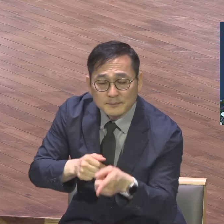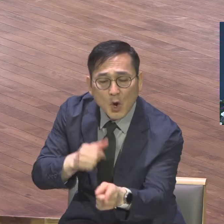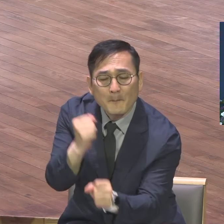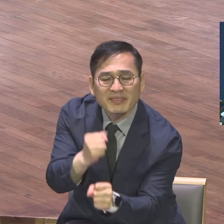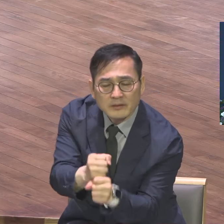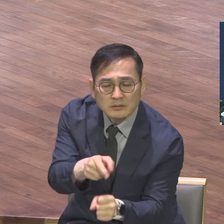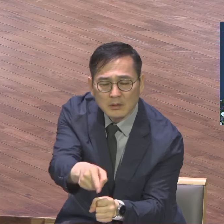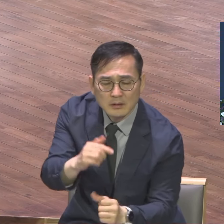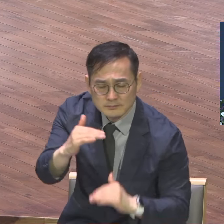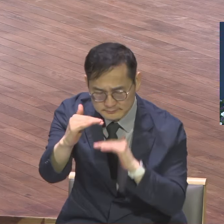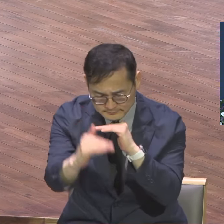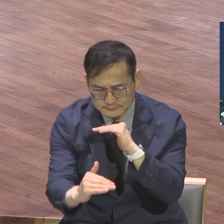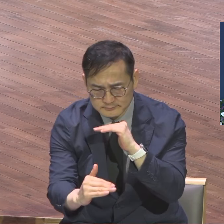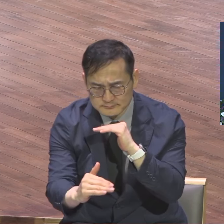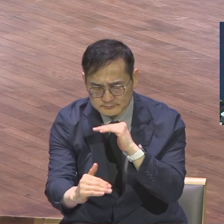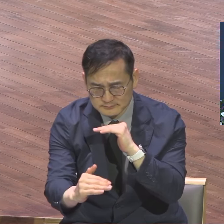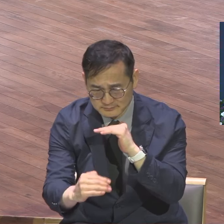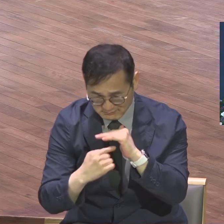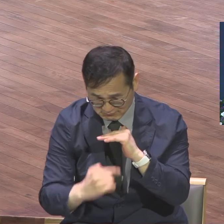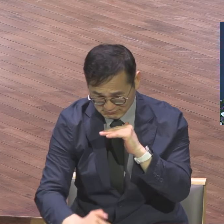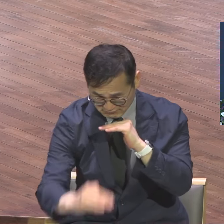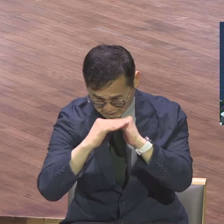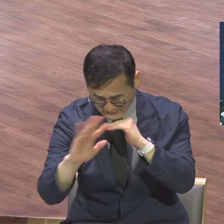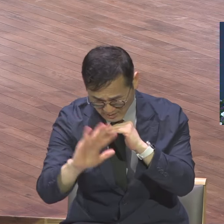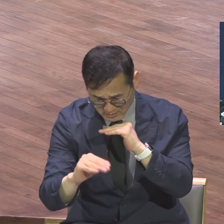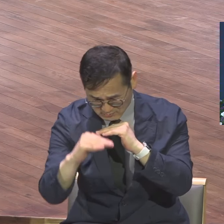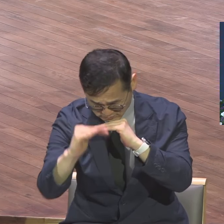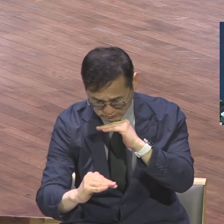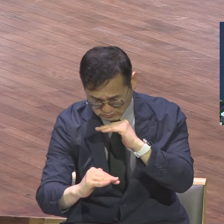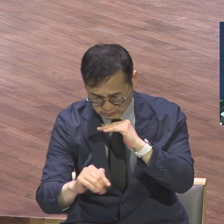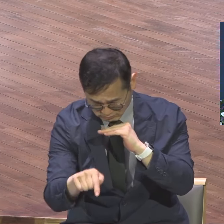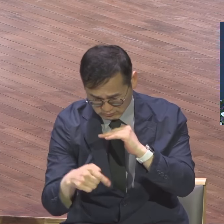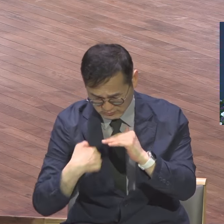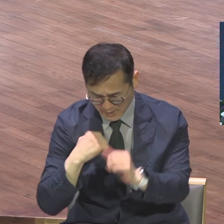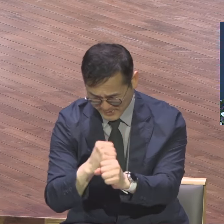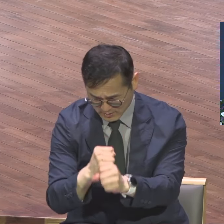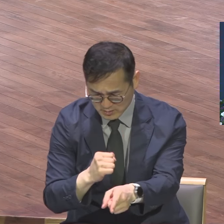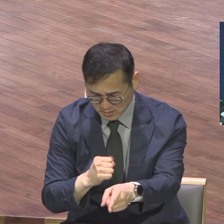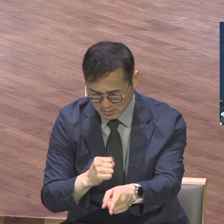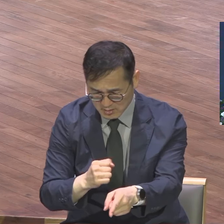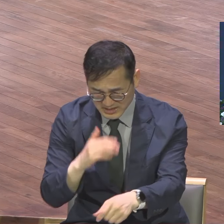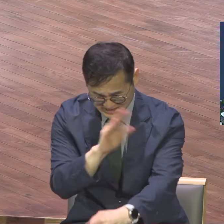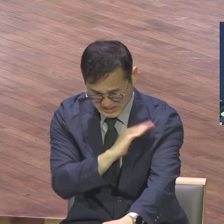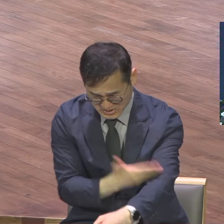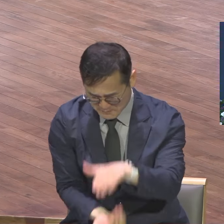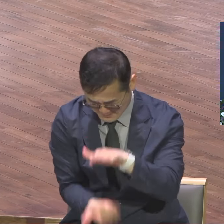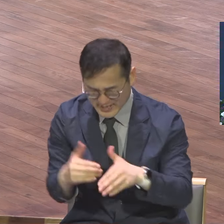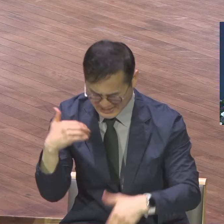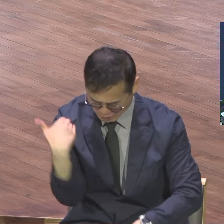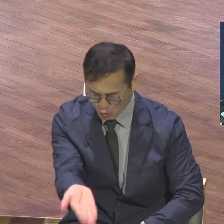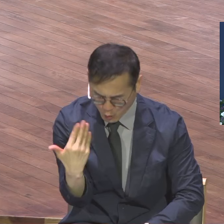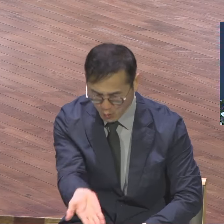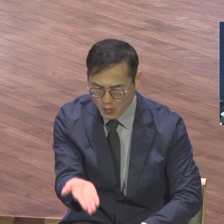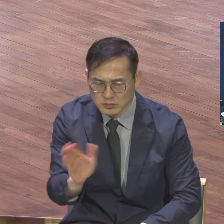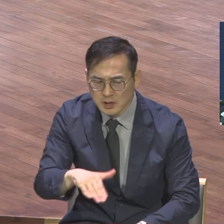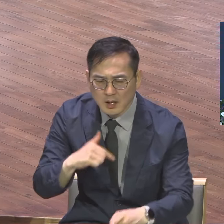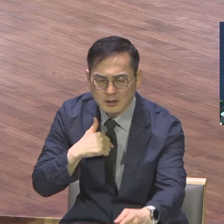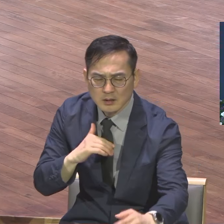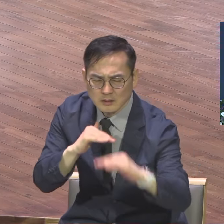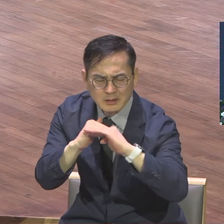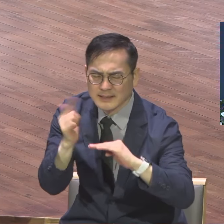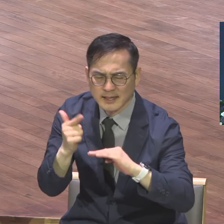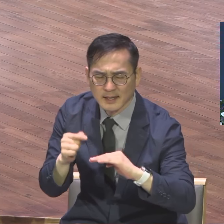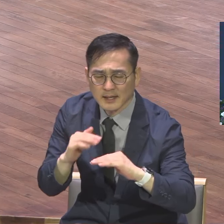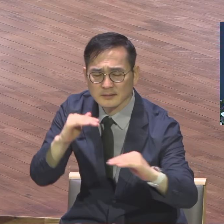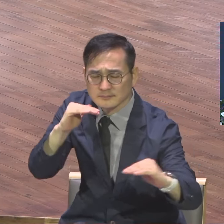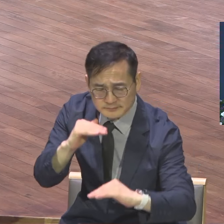위해서 선악과라는 걸 만들었어요. 이 과일 자체가 중요한 게 아니야. 약속이에요. 이거 먹지 마. 이거 먹으면